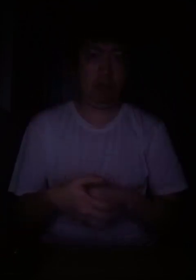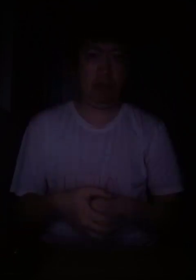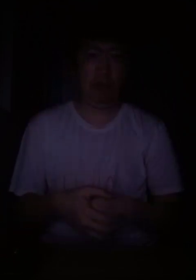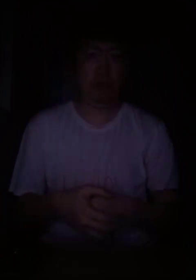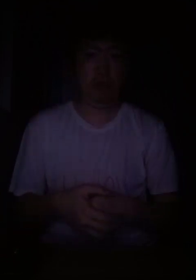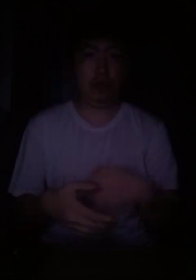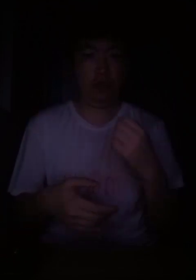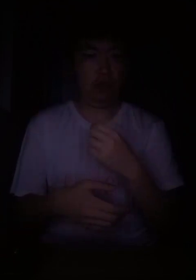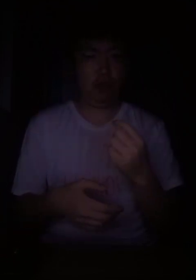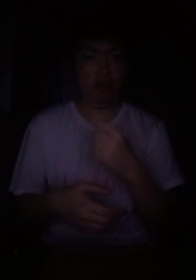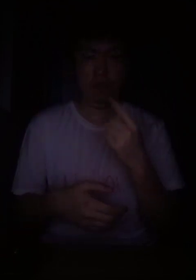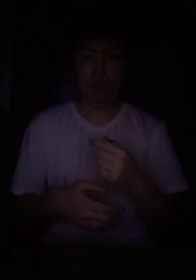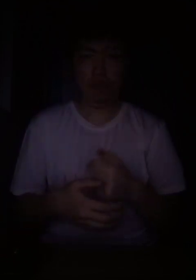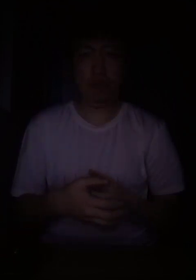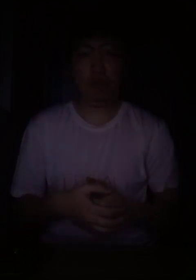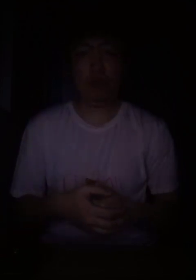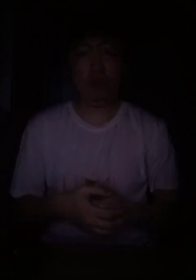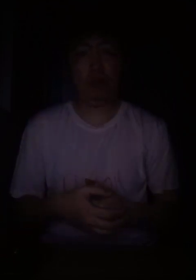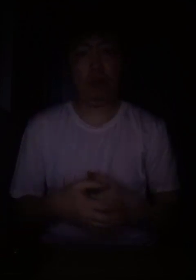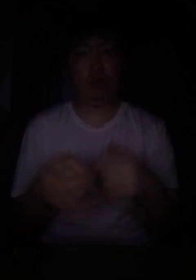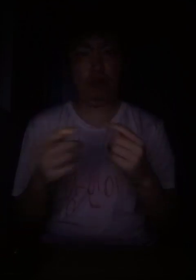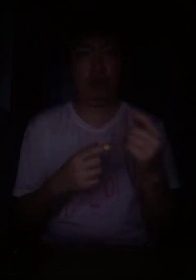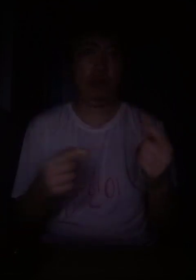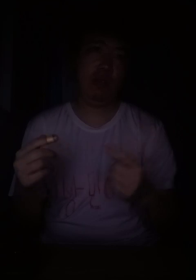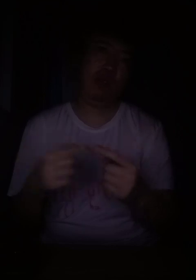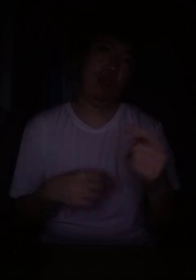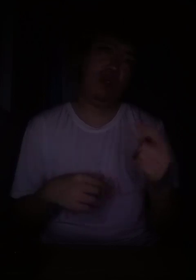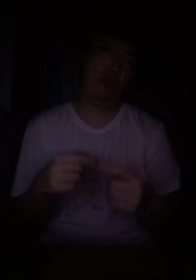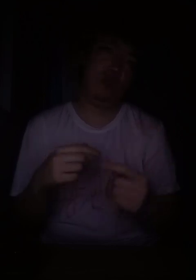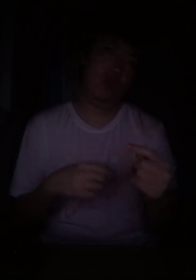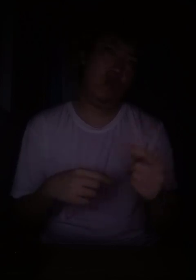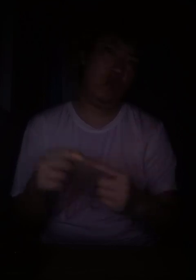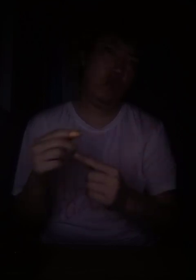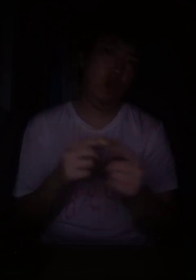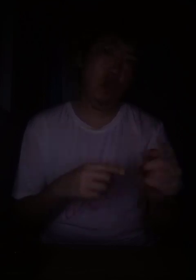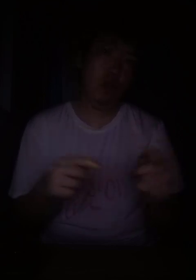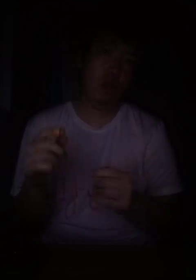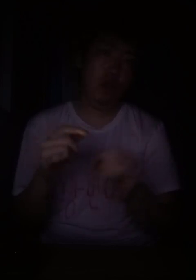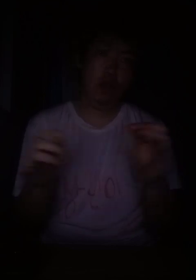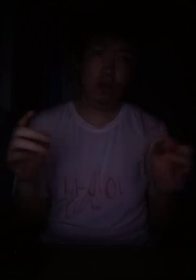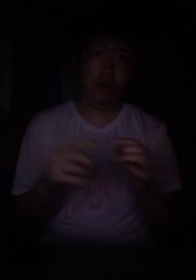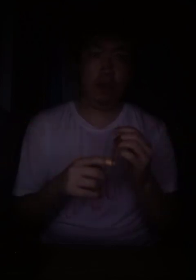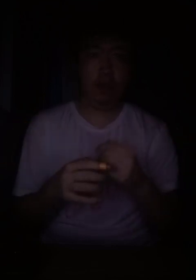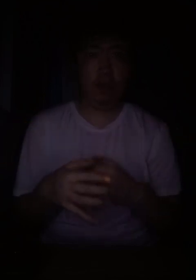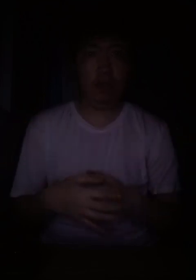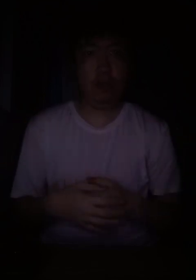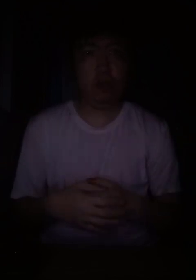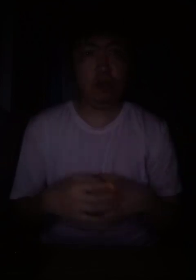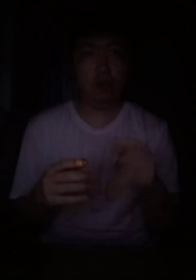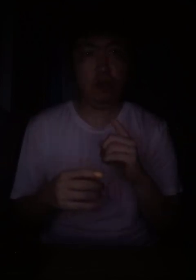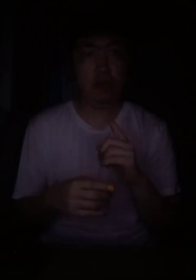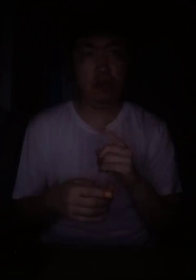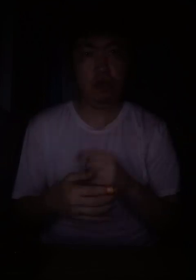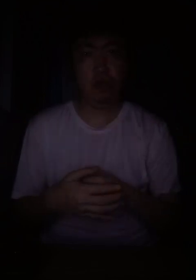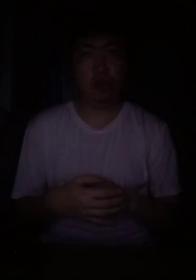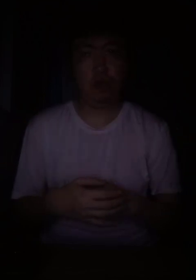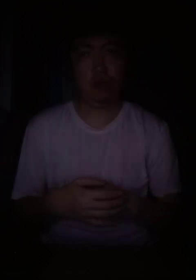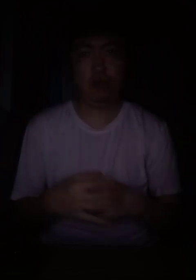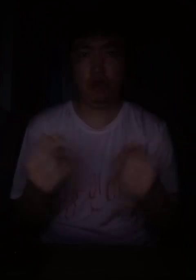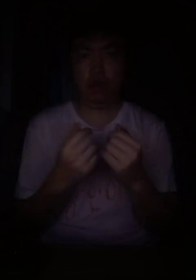약합니까? 일단 저 판을 벌린 사람이 있고 참가한 사람도 있을 거 아닙니까? 네네. 처벌이 어떻게 됩니까? 지금